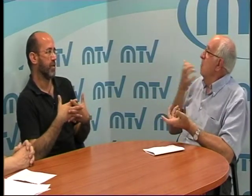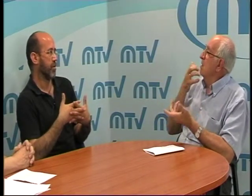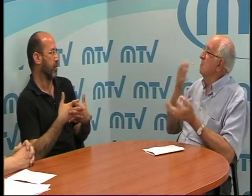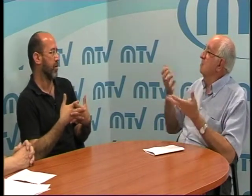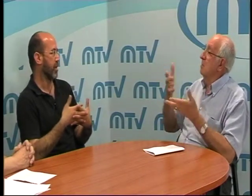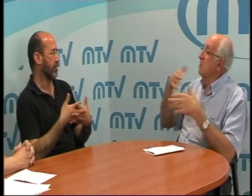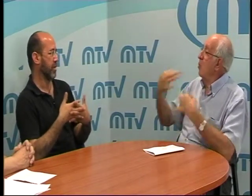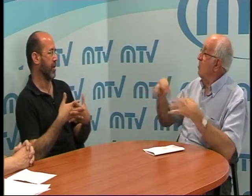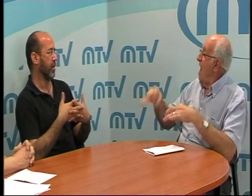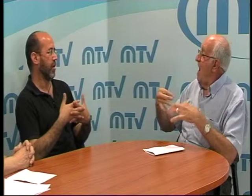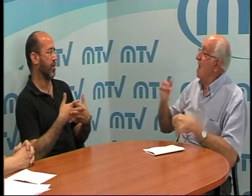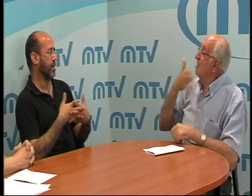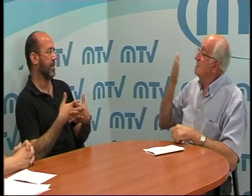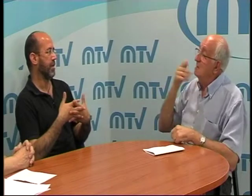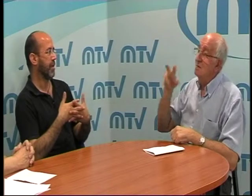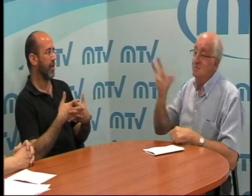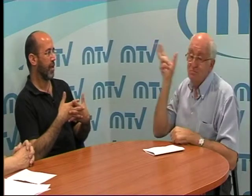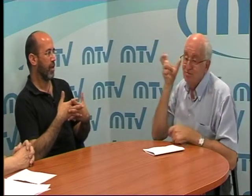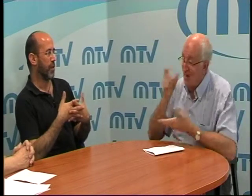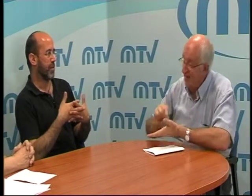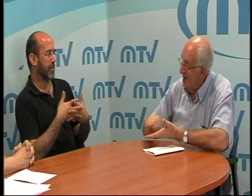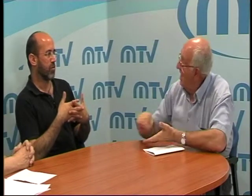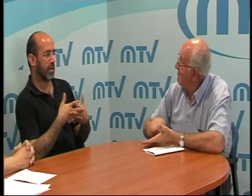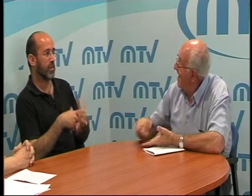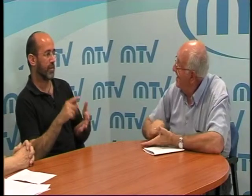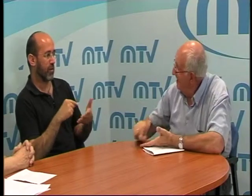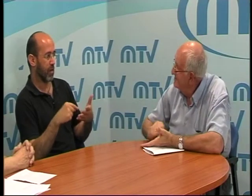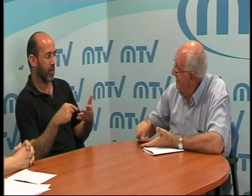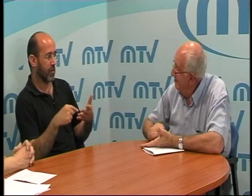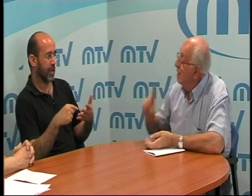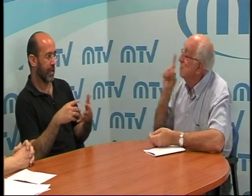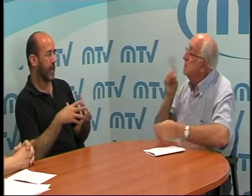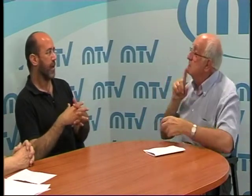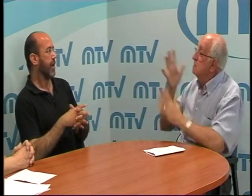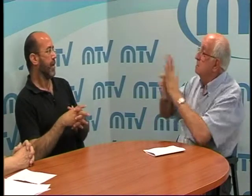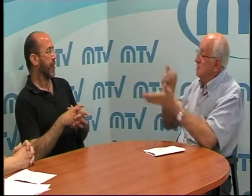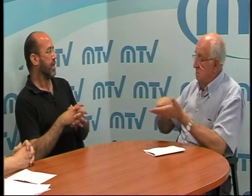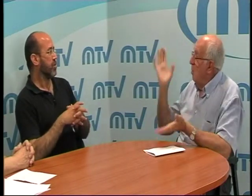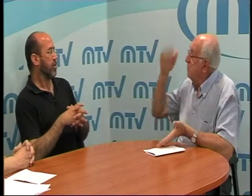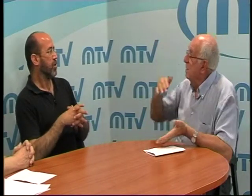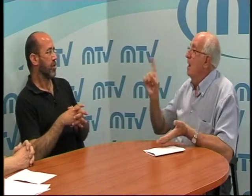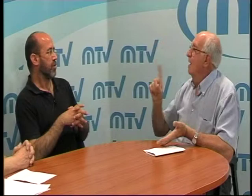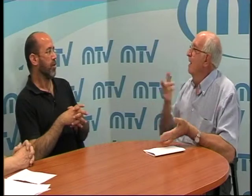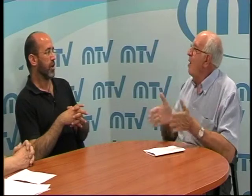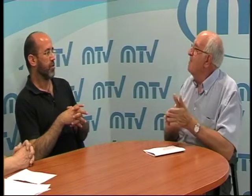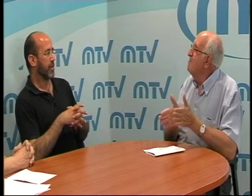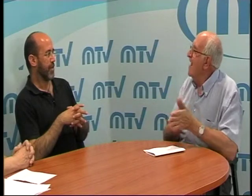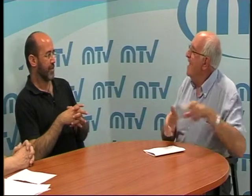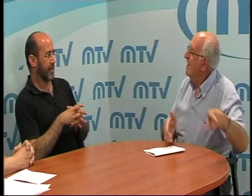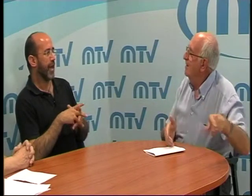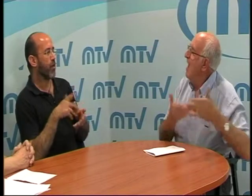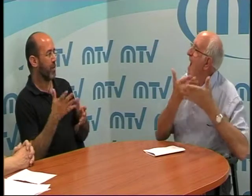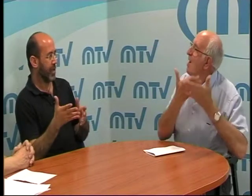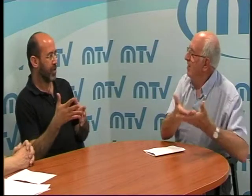del profesor, como por ejemplo también igual normalmente el oyente está escuchando y está cogiendo apuntes. El sordo, ¿cómo coge